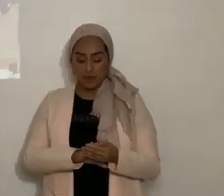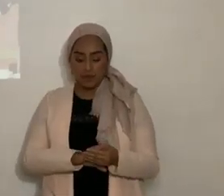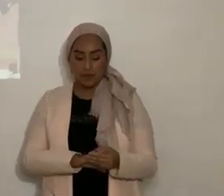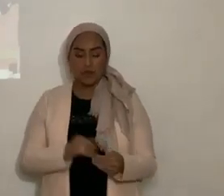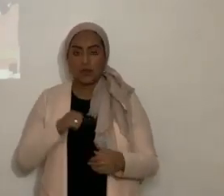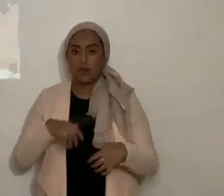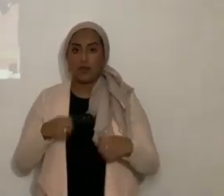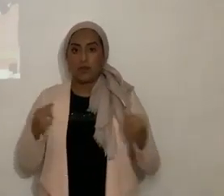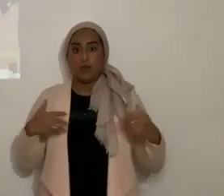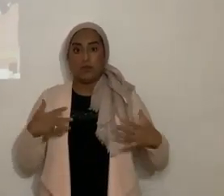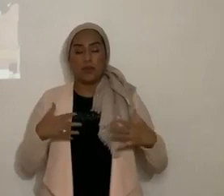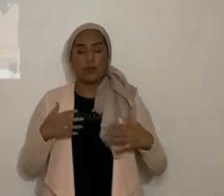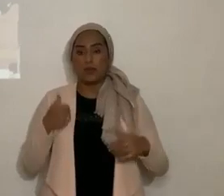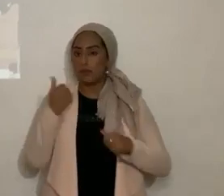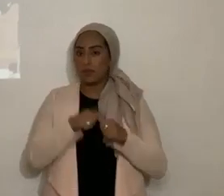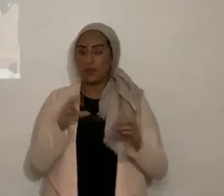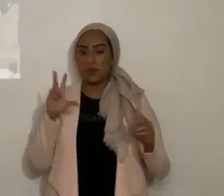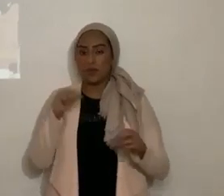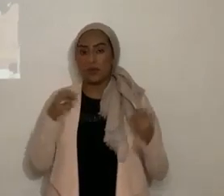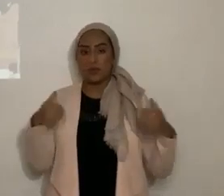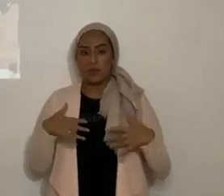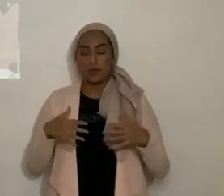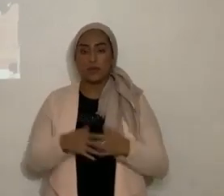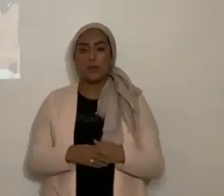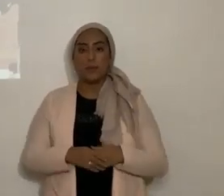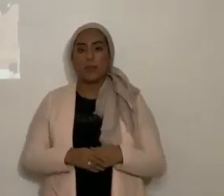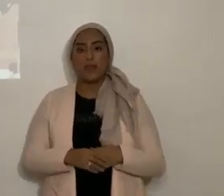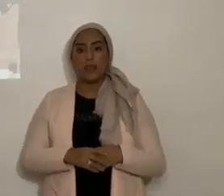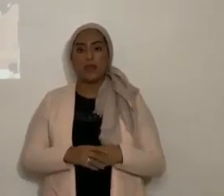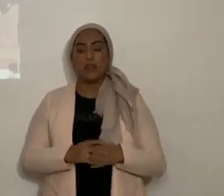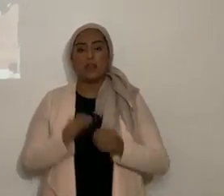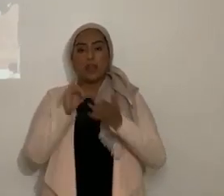espante, no, porque ya vimos que no hay que temer. Llegará,